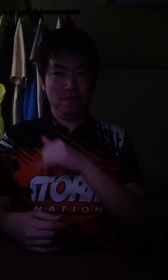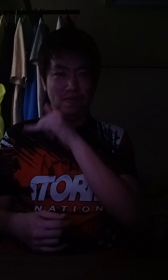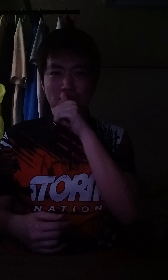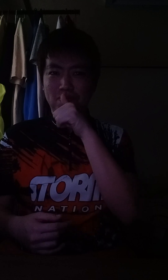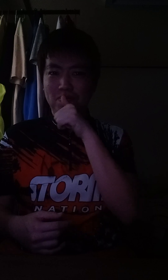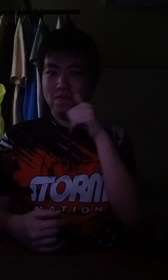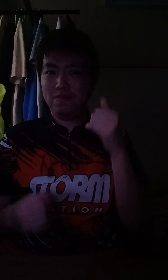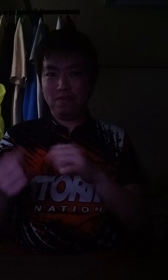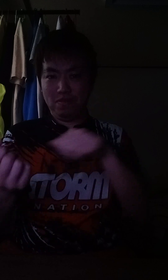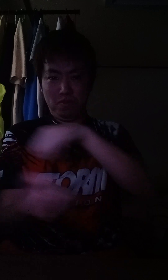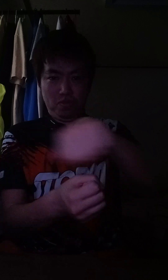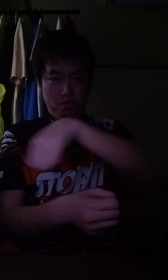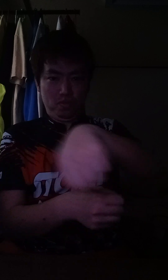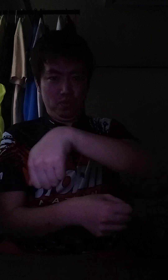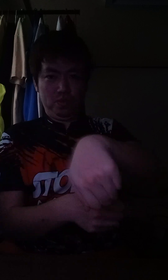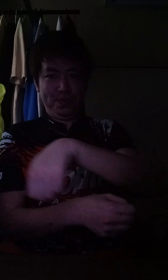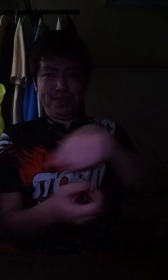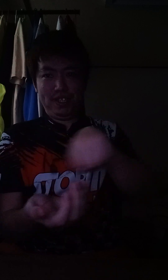나도 얘를 하고 있어.